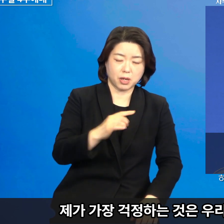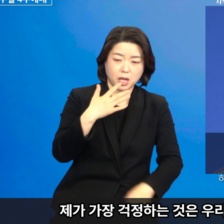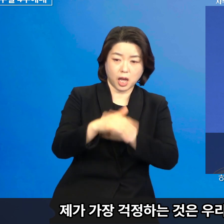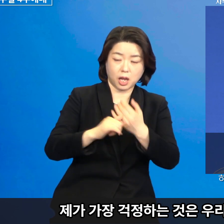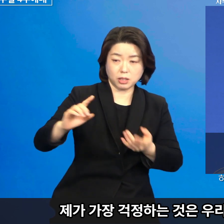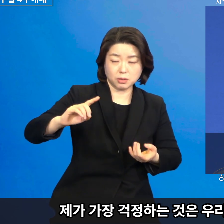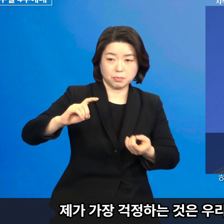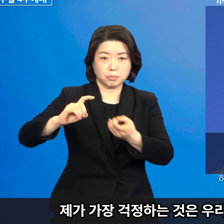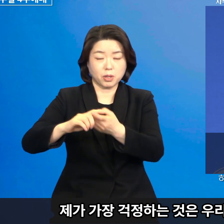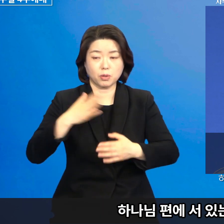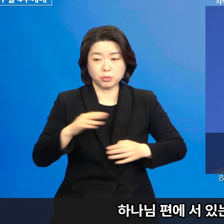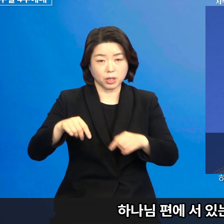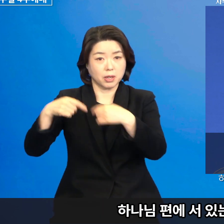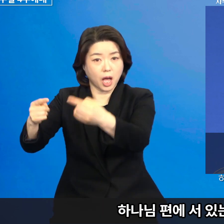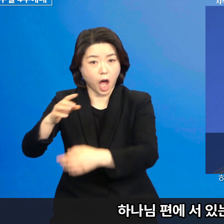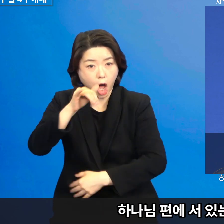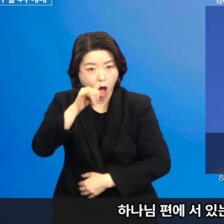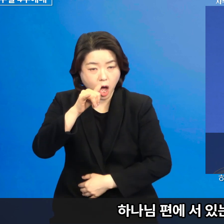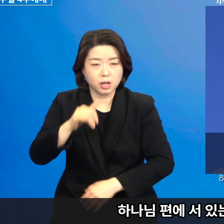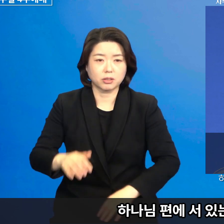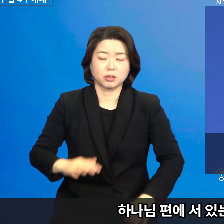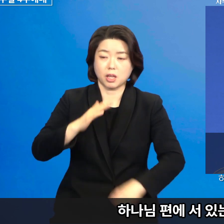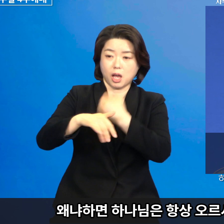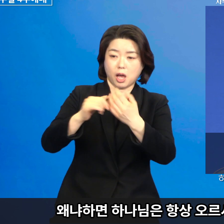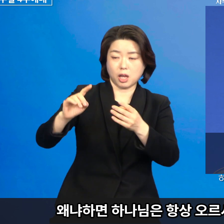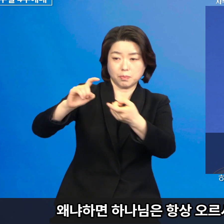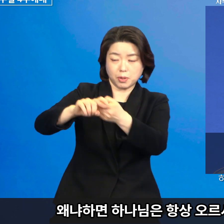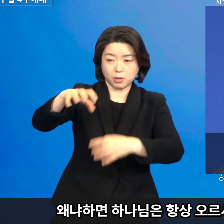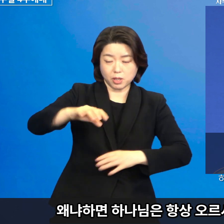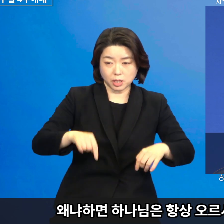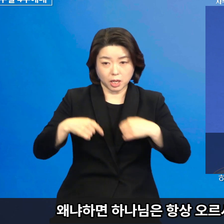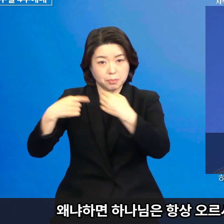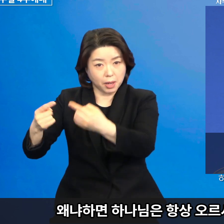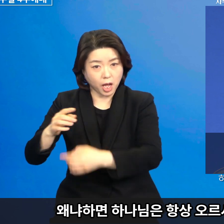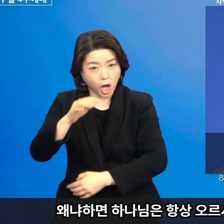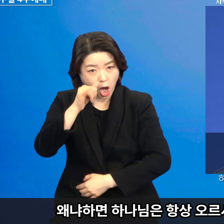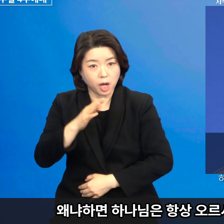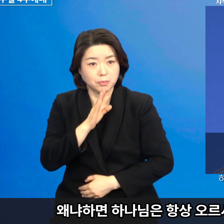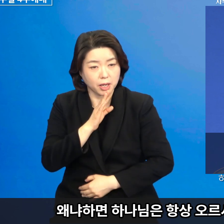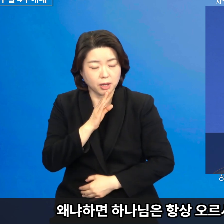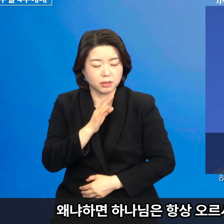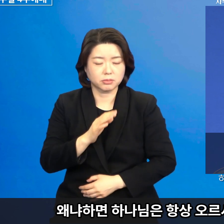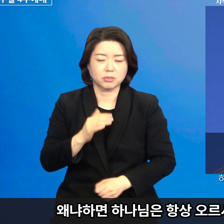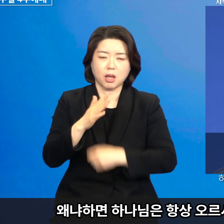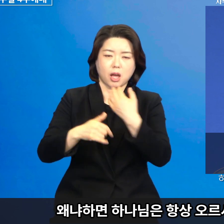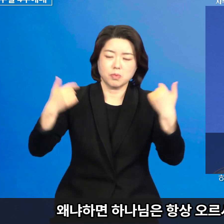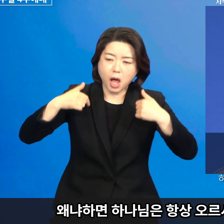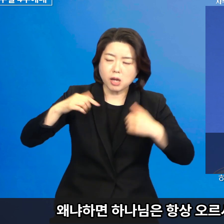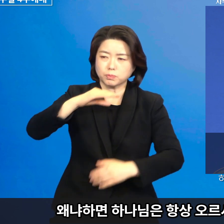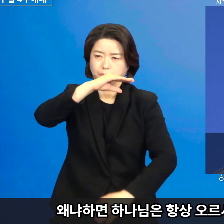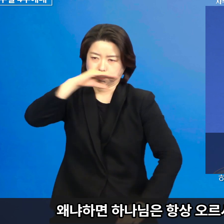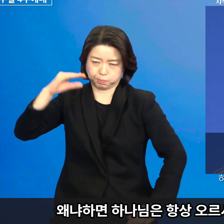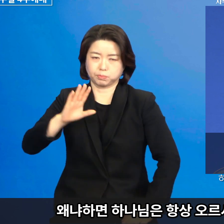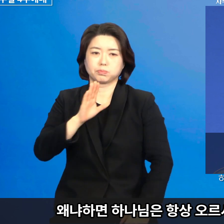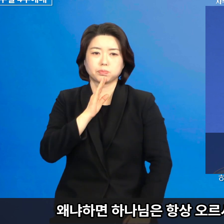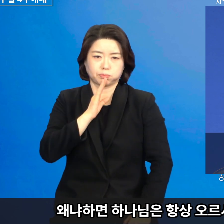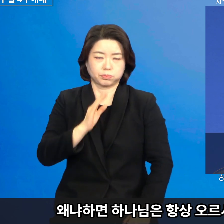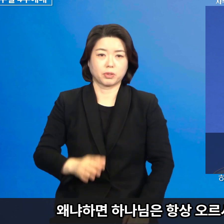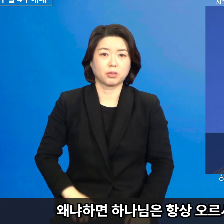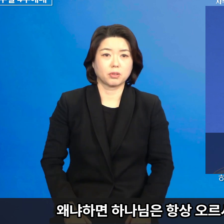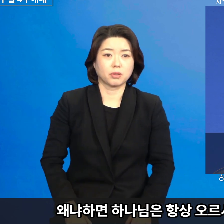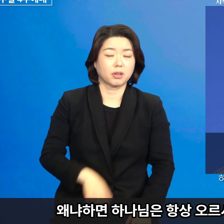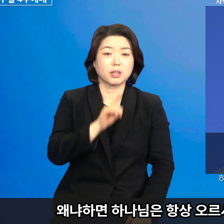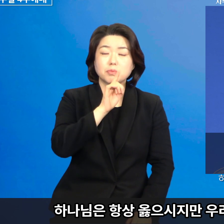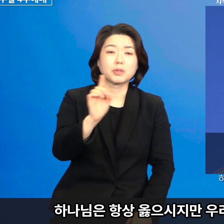있는가, 하나님 편에 서 있는가, 그것입니다. 왜냐하면 하나님은 항상 오르시기 때문에. 무슨